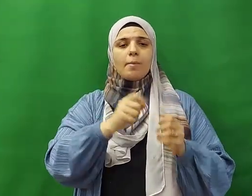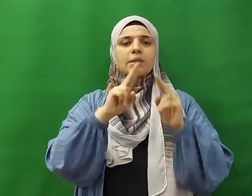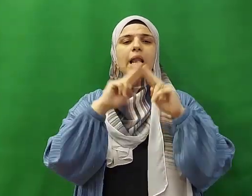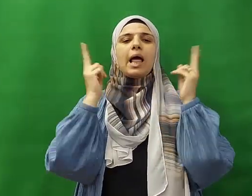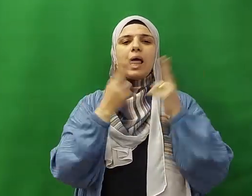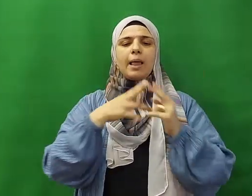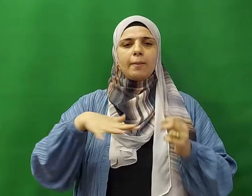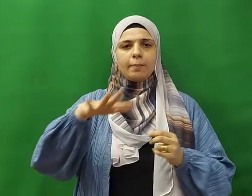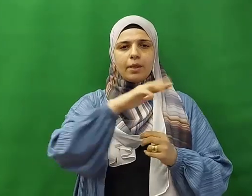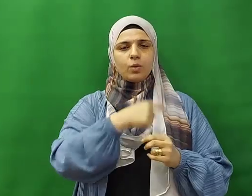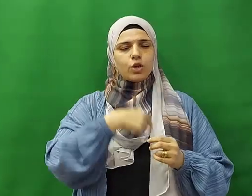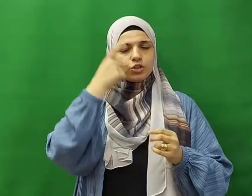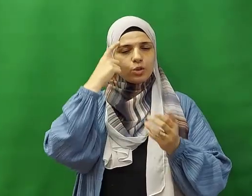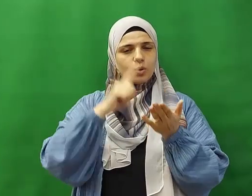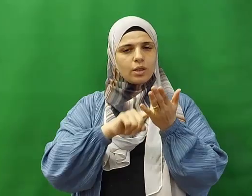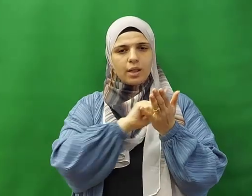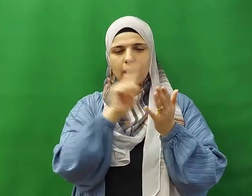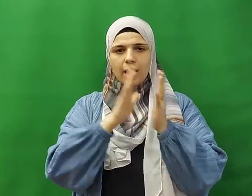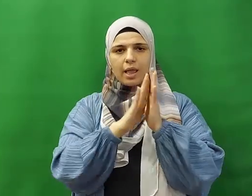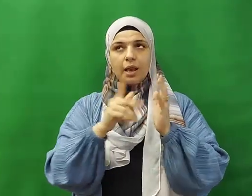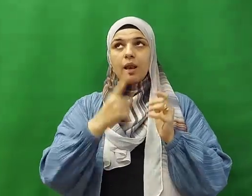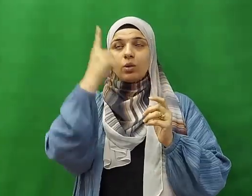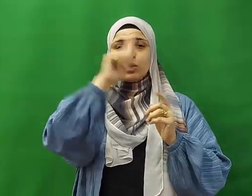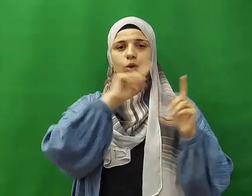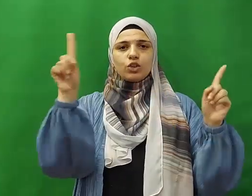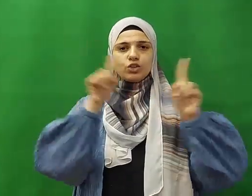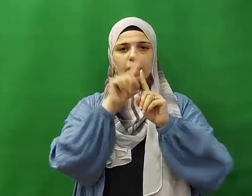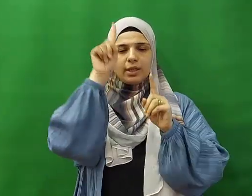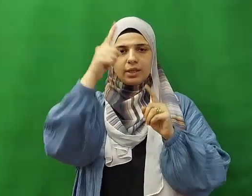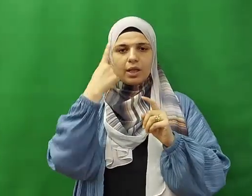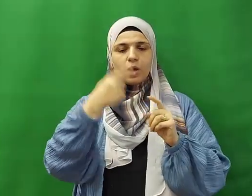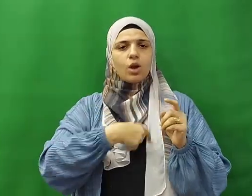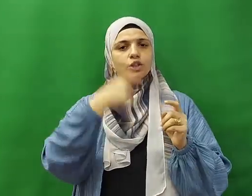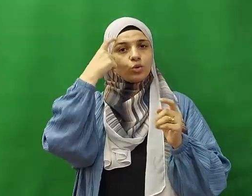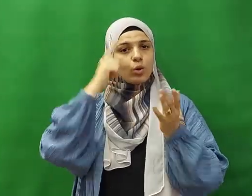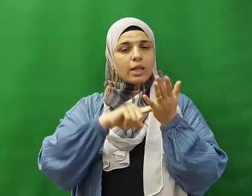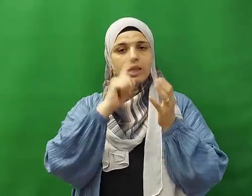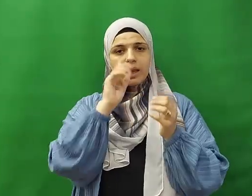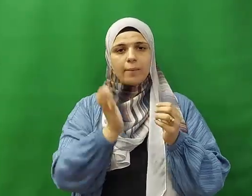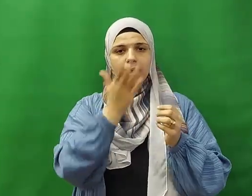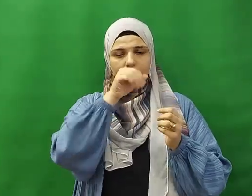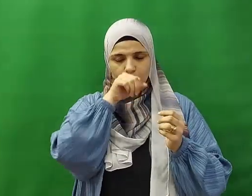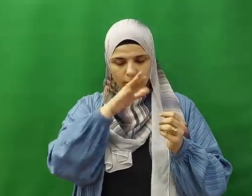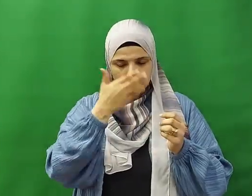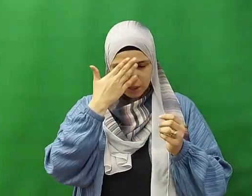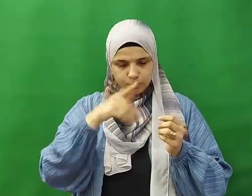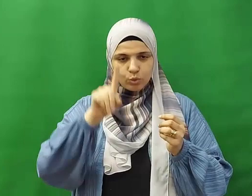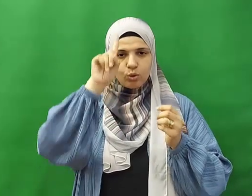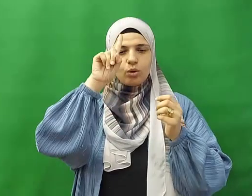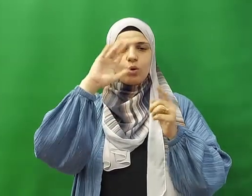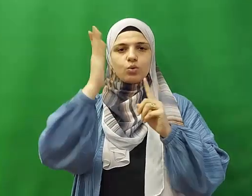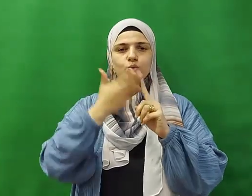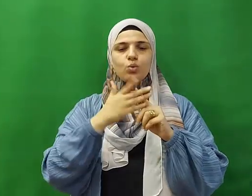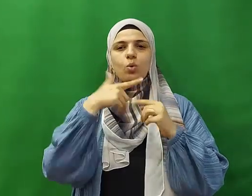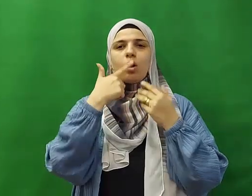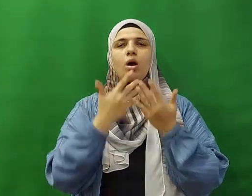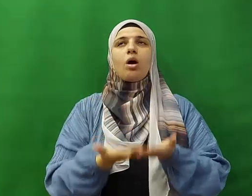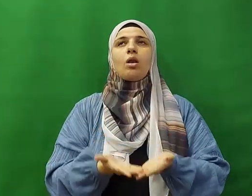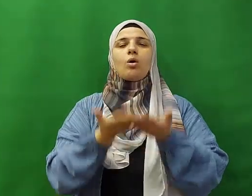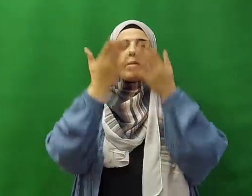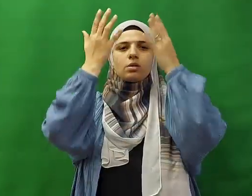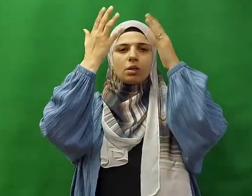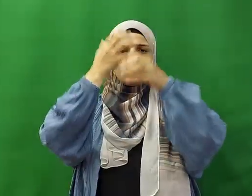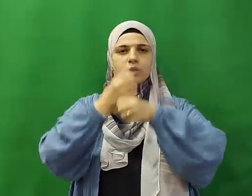للعالمين. وأشهد أن لا إله إلا الله وحده لا شريك له، وأشهد أن سيدنا ونبينا محمدا